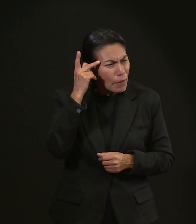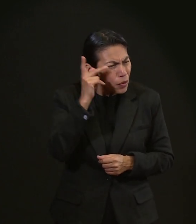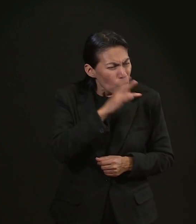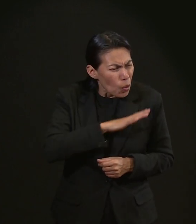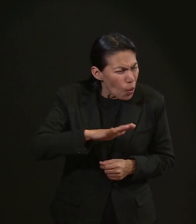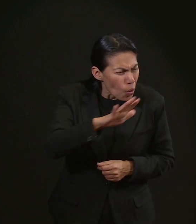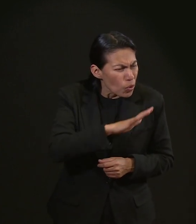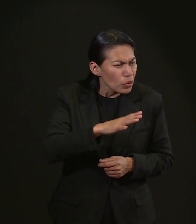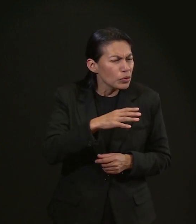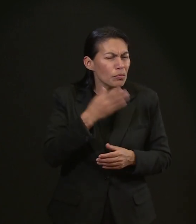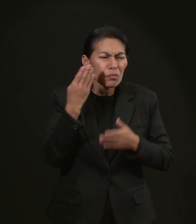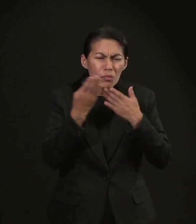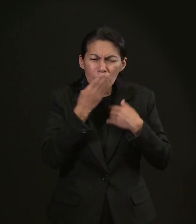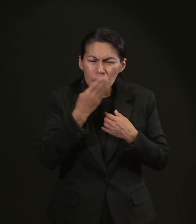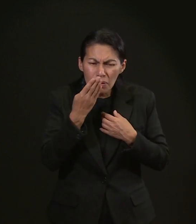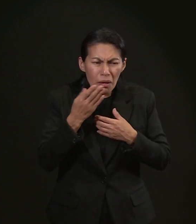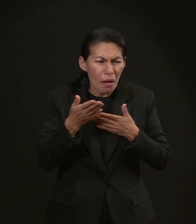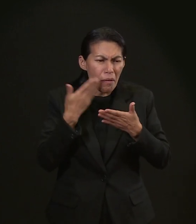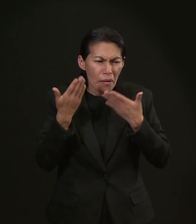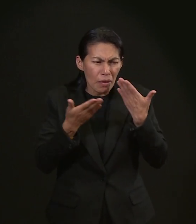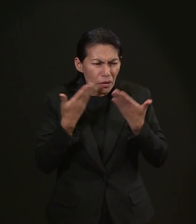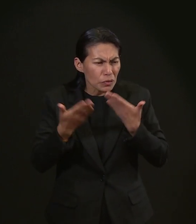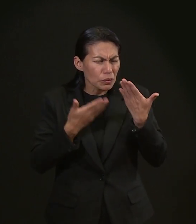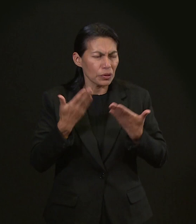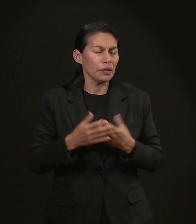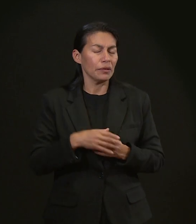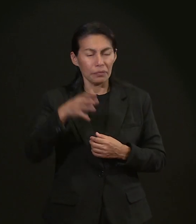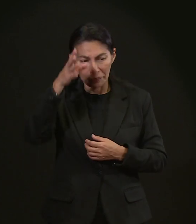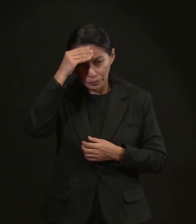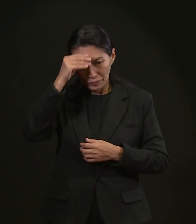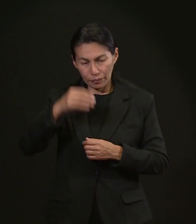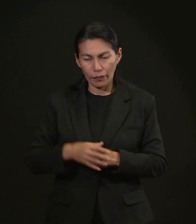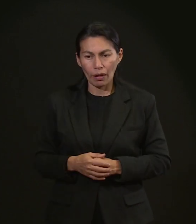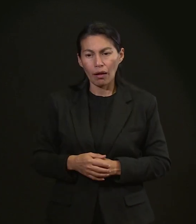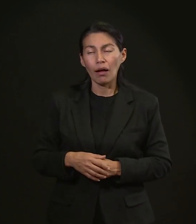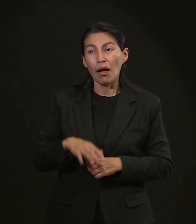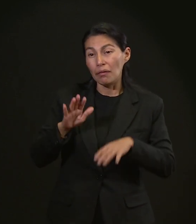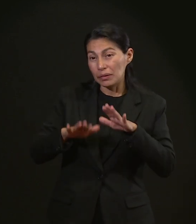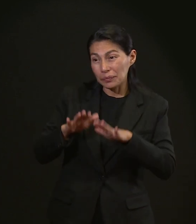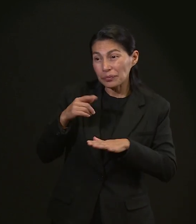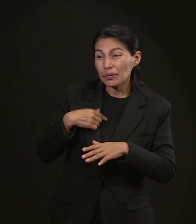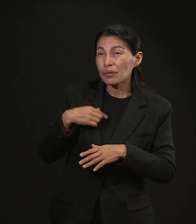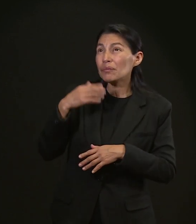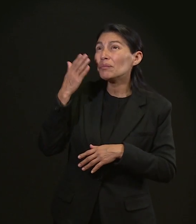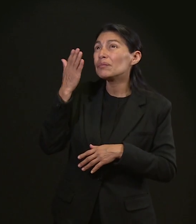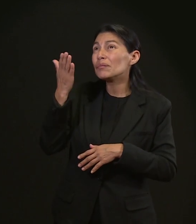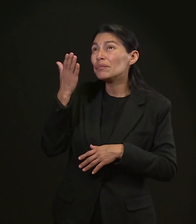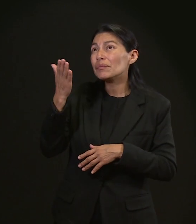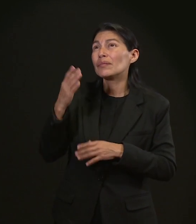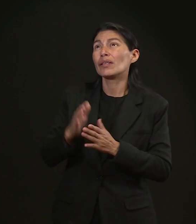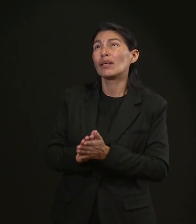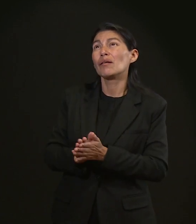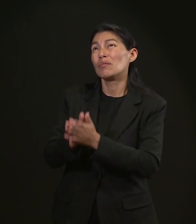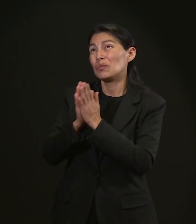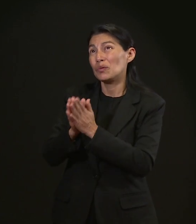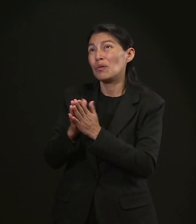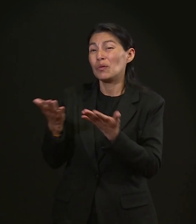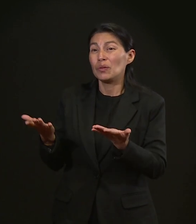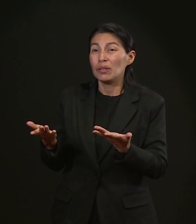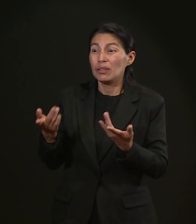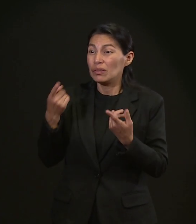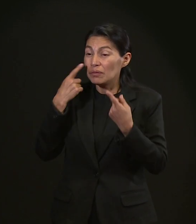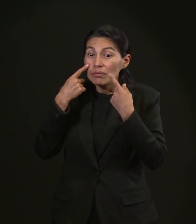biblia claro hoja de hecho yo yo le pedí a dios a veces una una señal